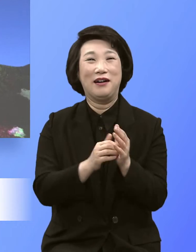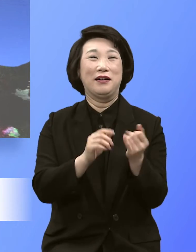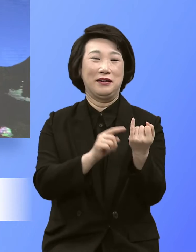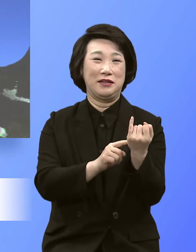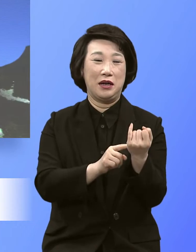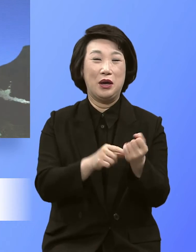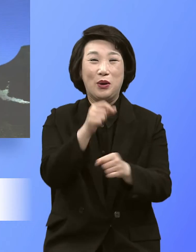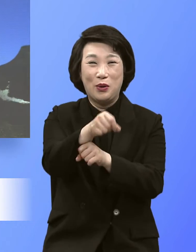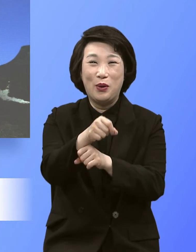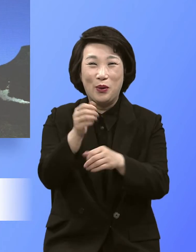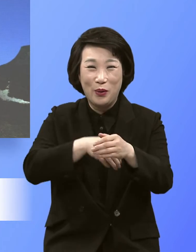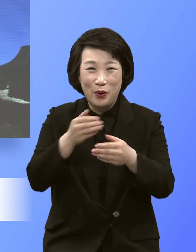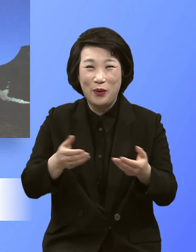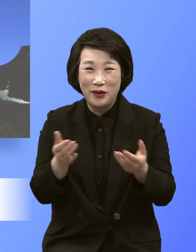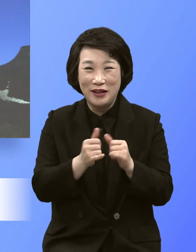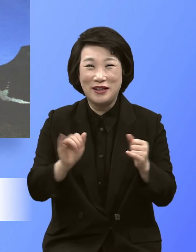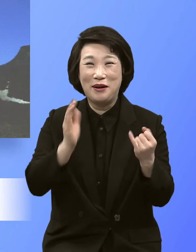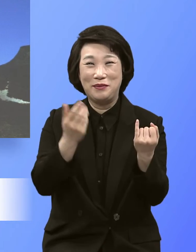공무원이 됐대요.